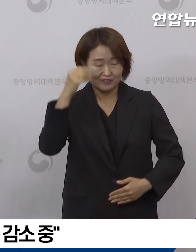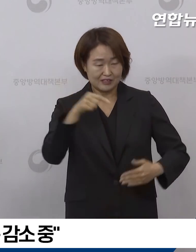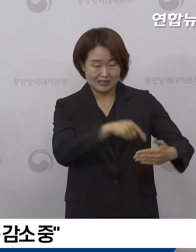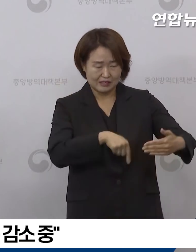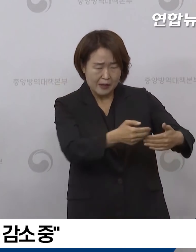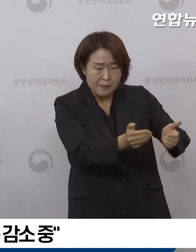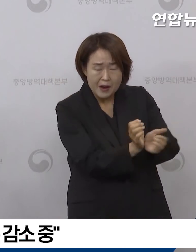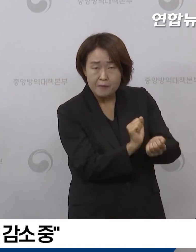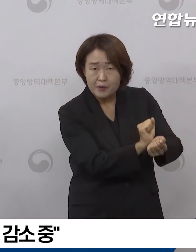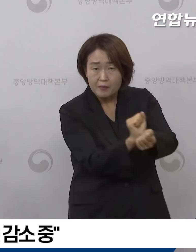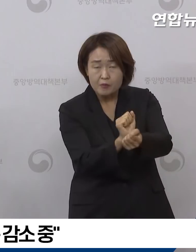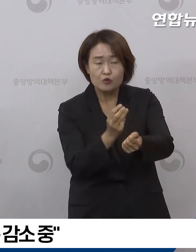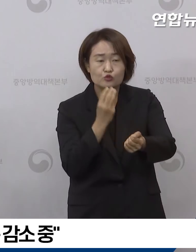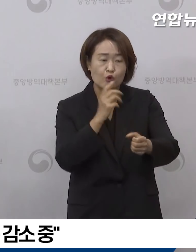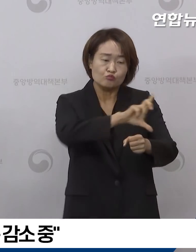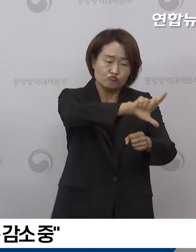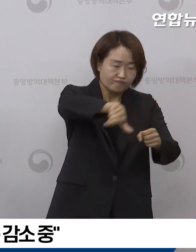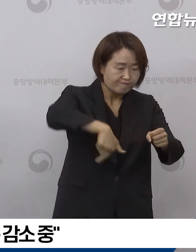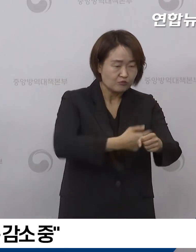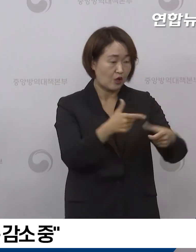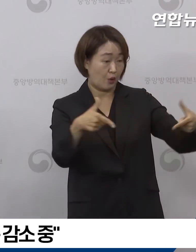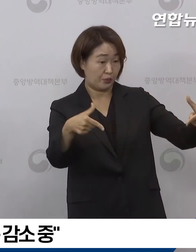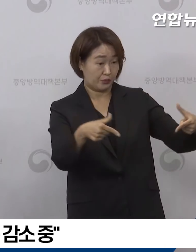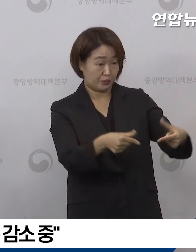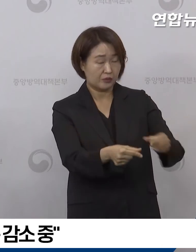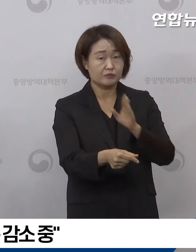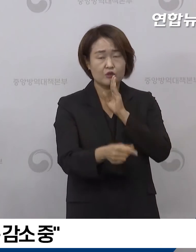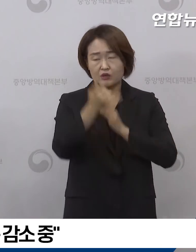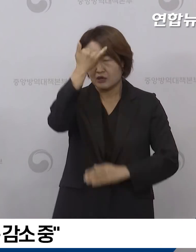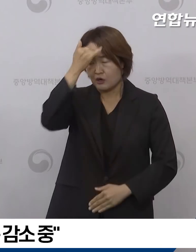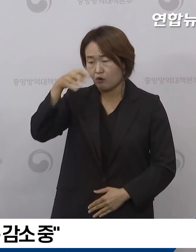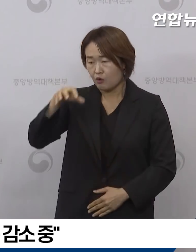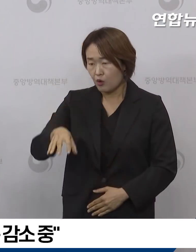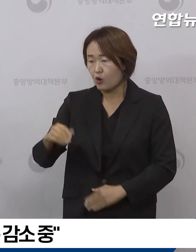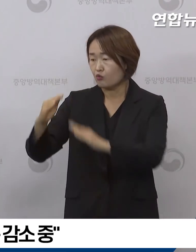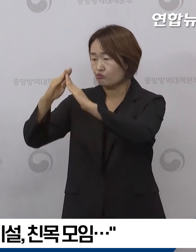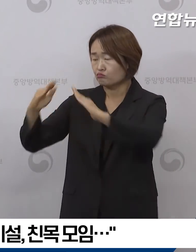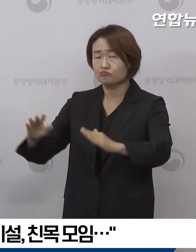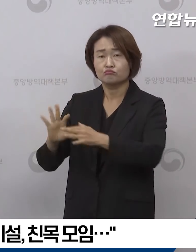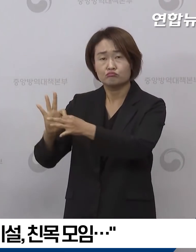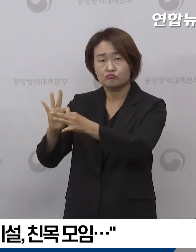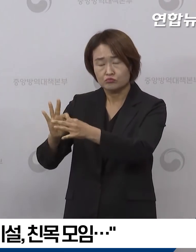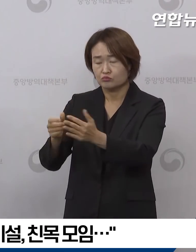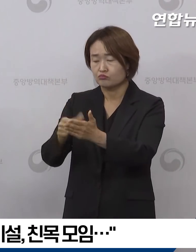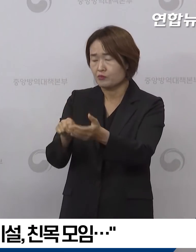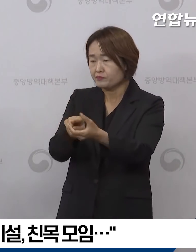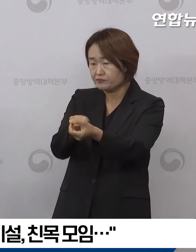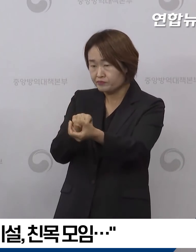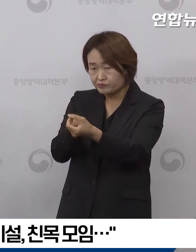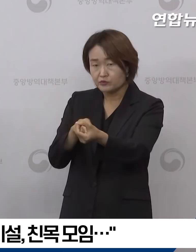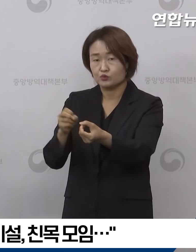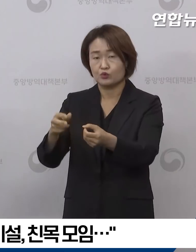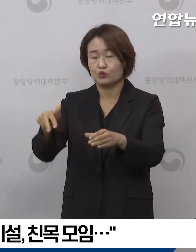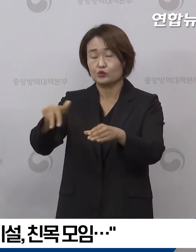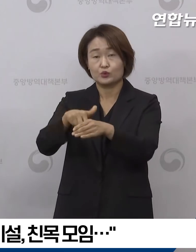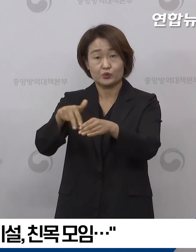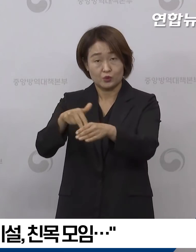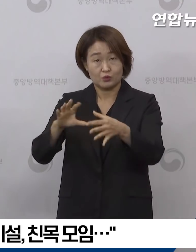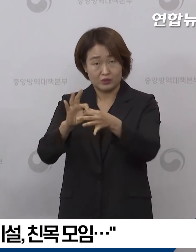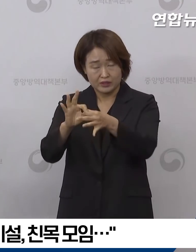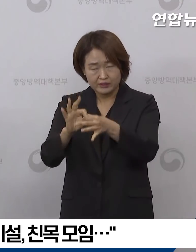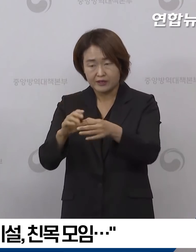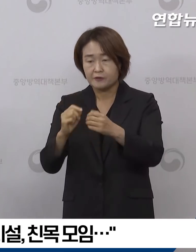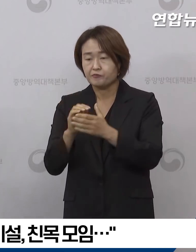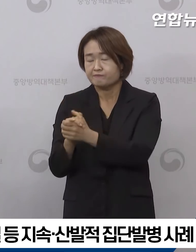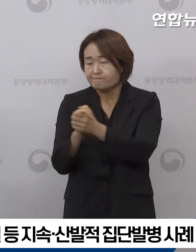발생의 경우 수도권 지역은 감소하고 있으나 충청권과 호남권에서 방문 판매, 종교시설,